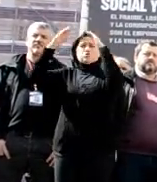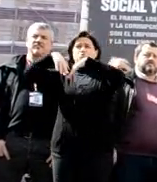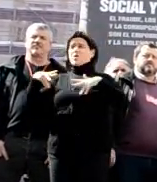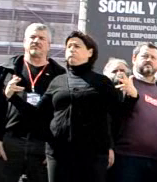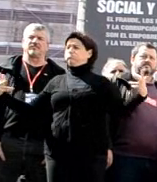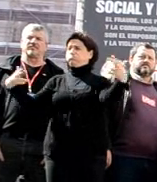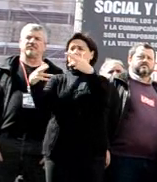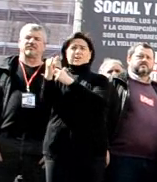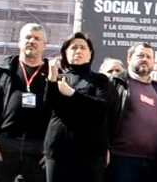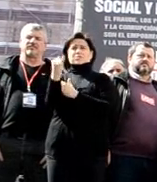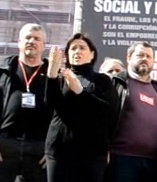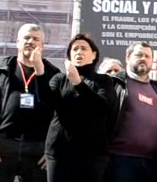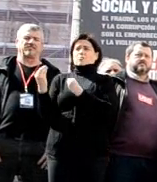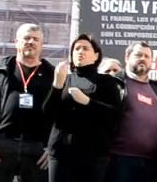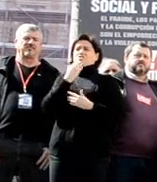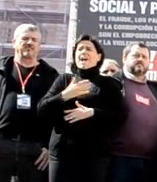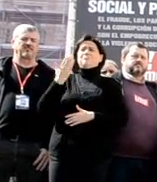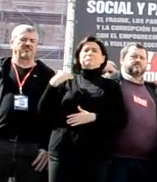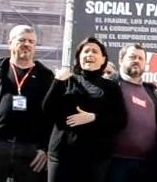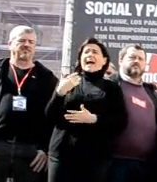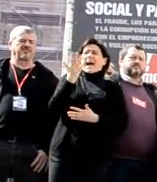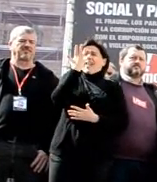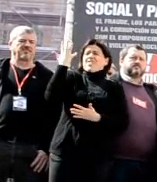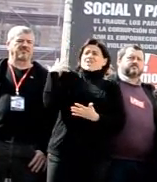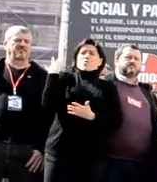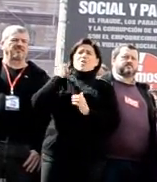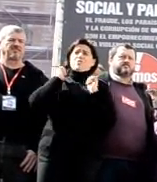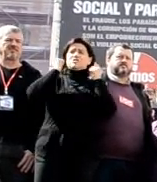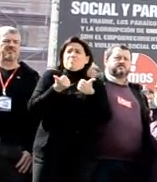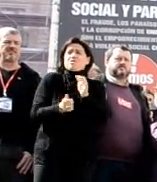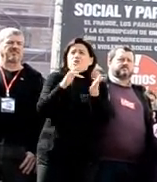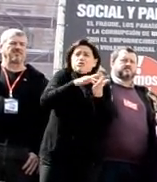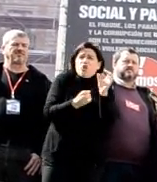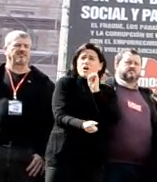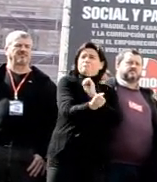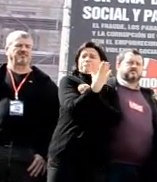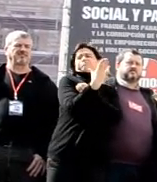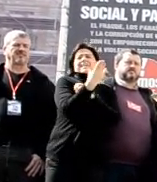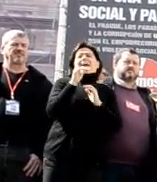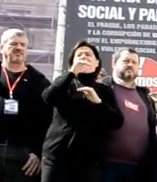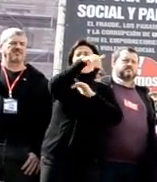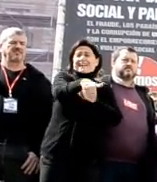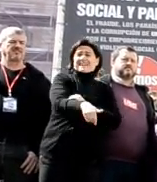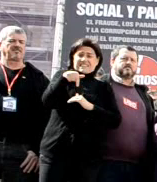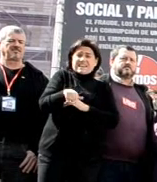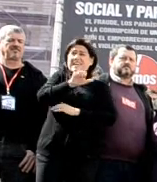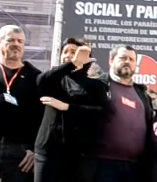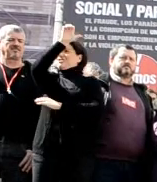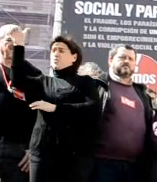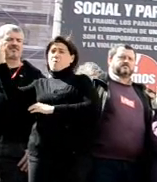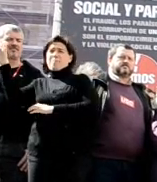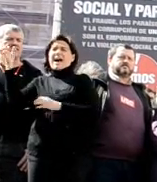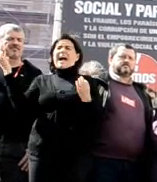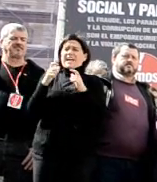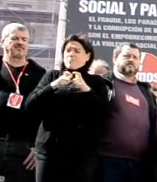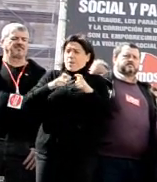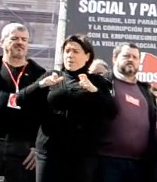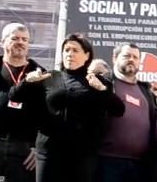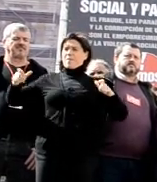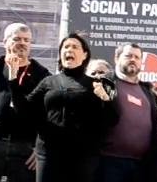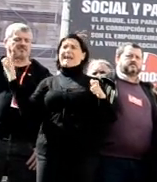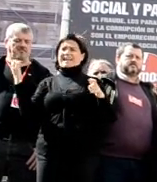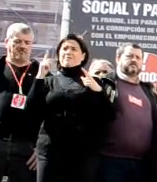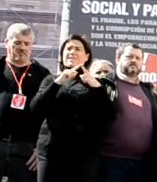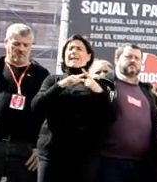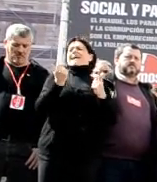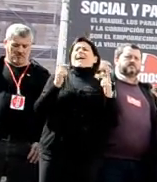europea. Tras 5 años de crisis, lo único que crece dentro y fuera de Europa es la desigualdad, el desempleo, la miseria,